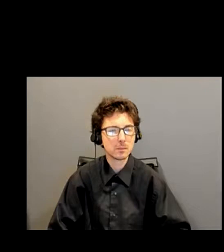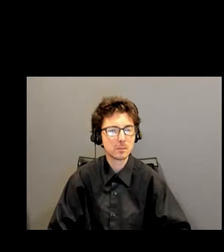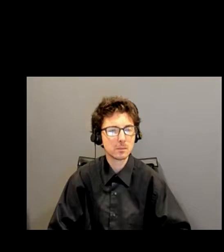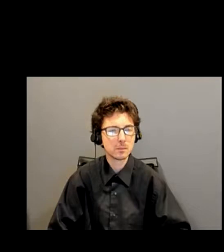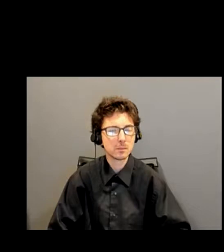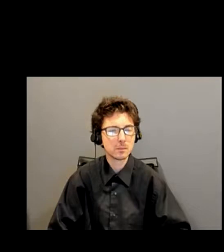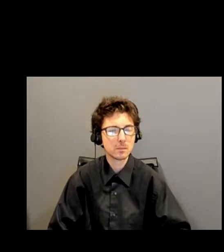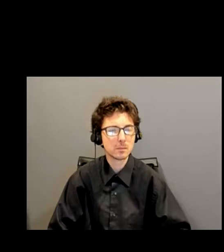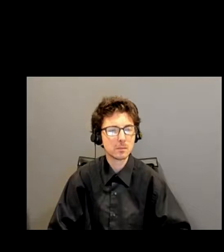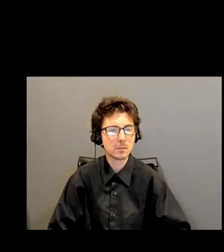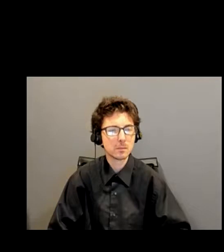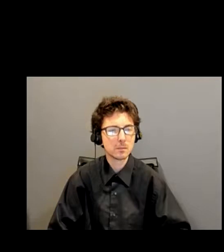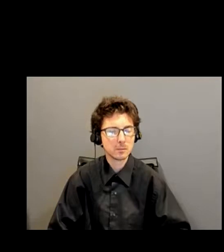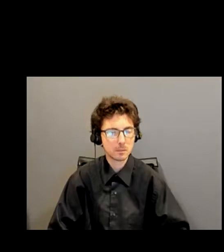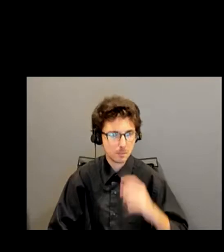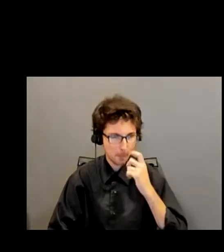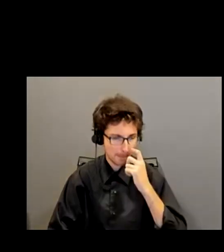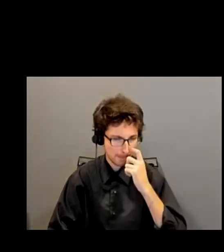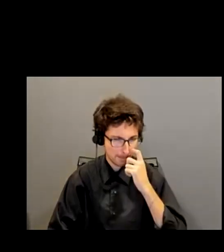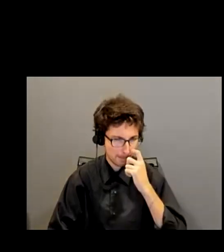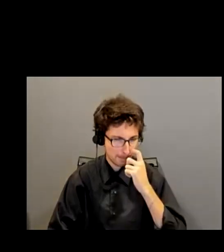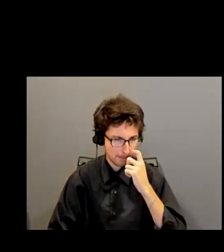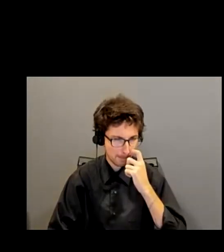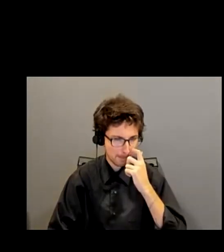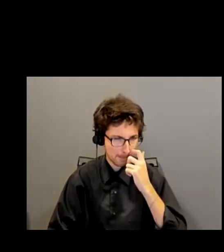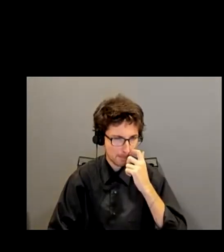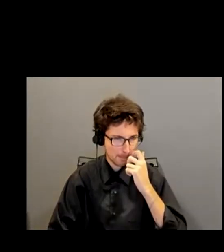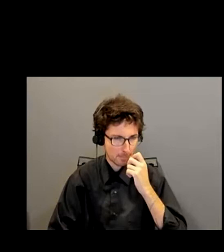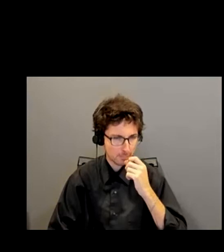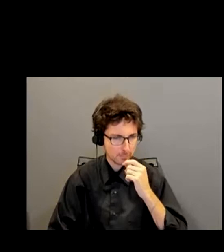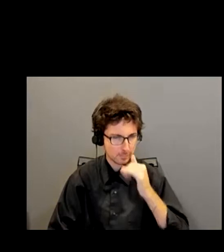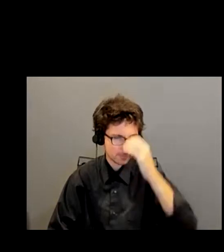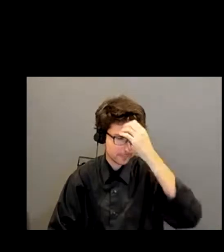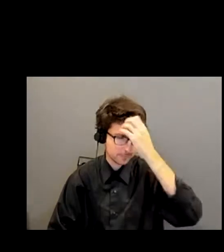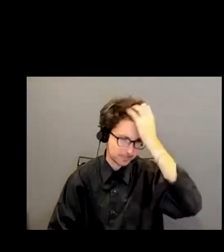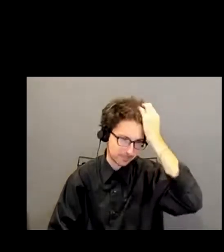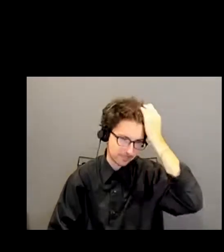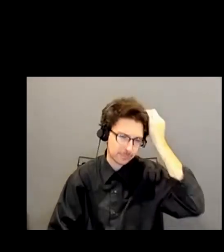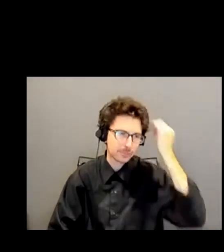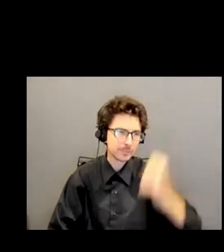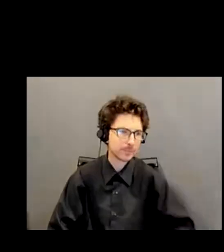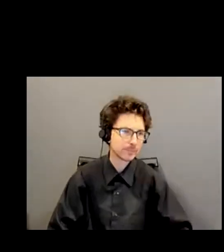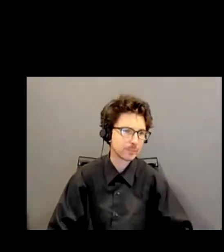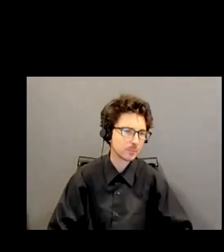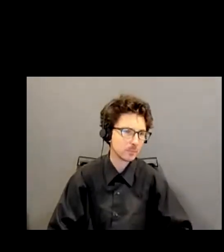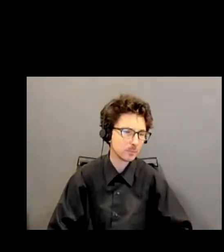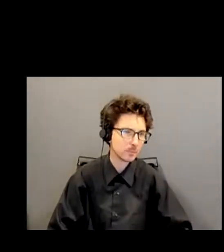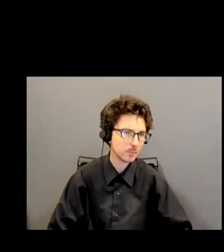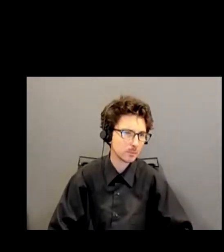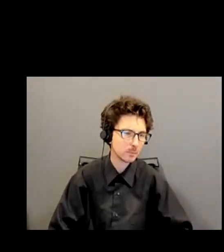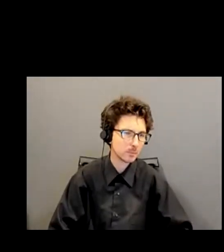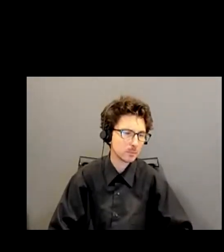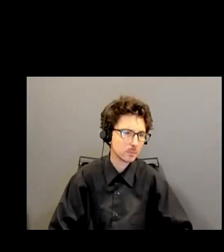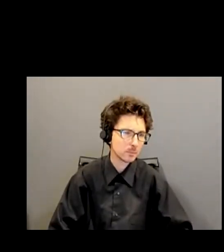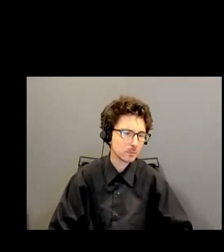تفاجأت باتصال هاتفي بعد أسبوعين من نفس